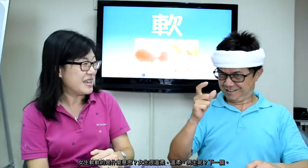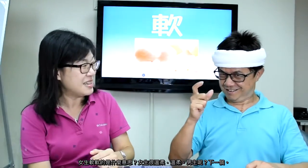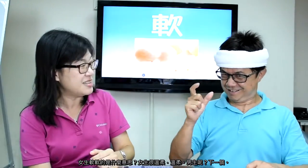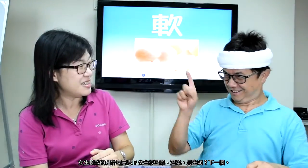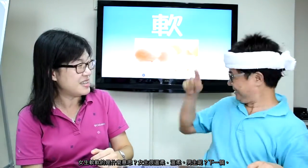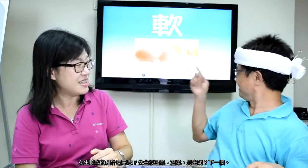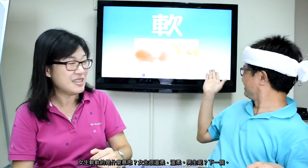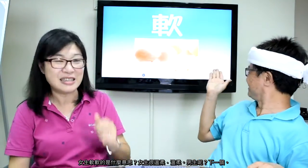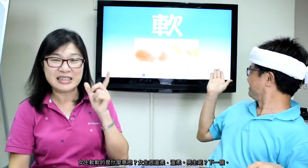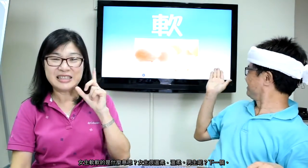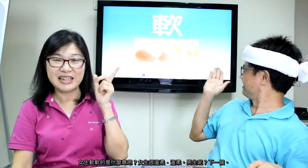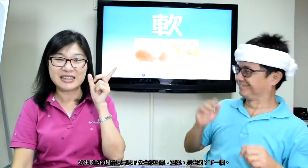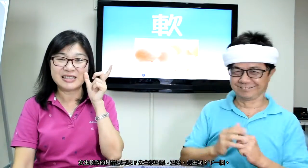男生呢？下一个，